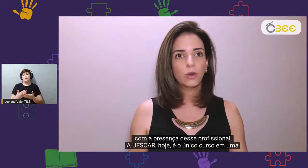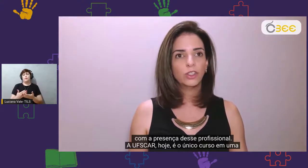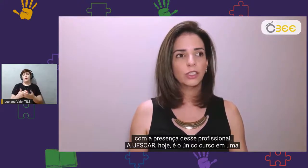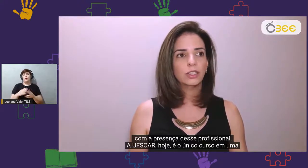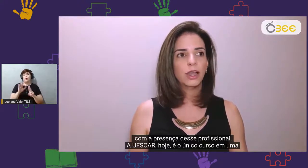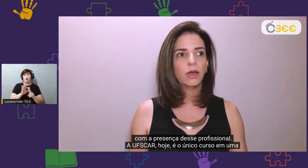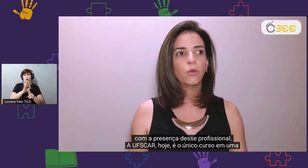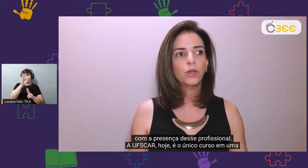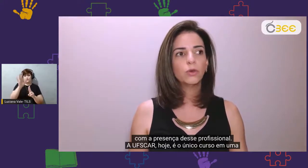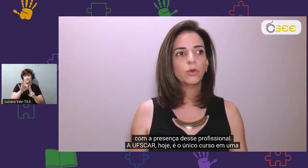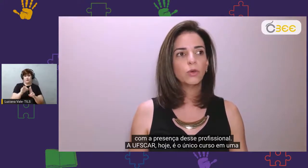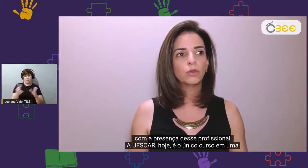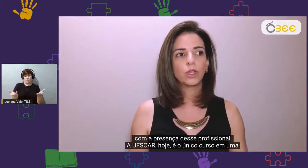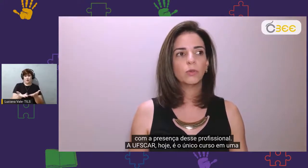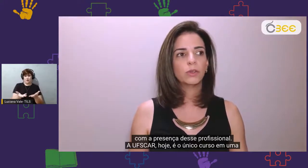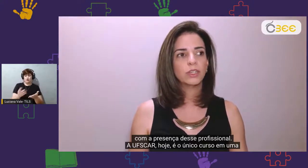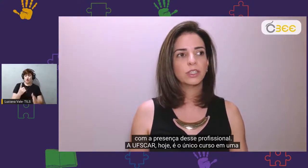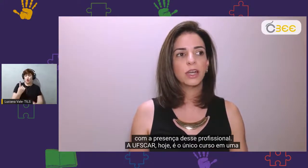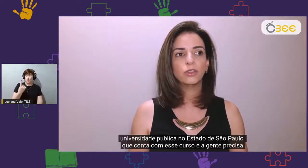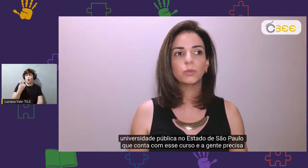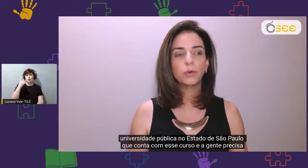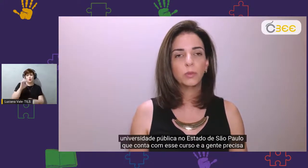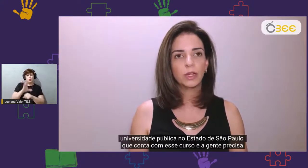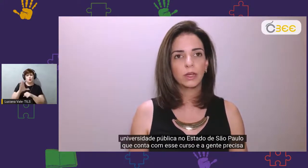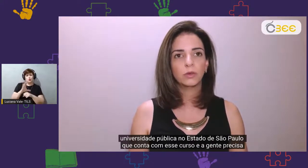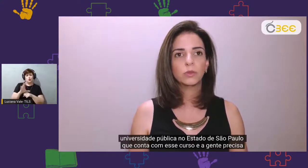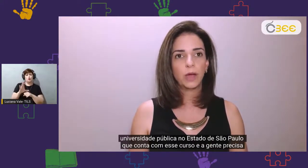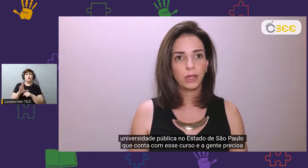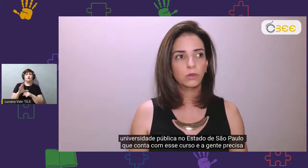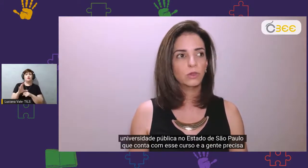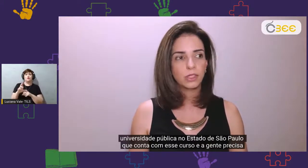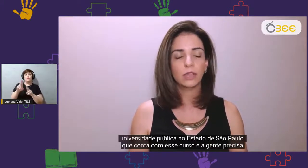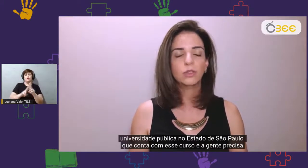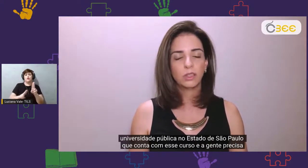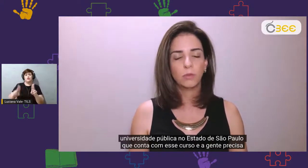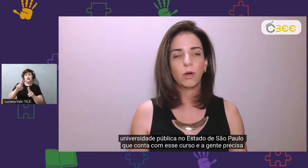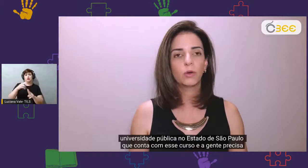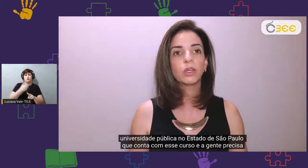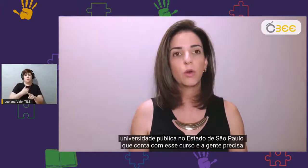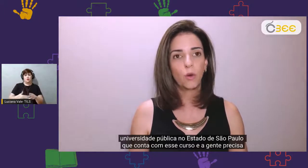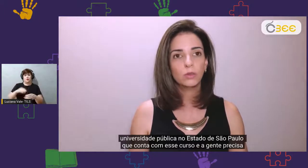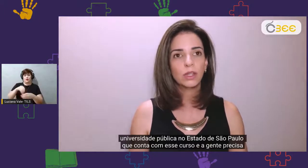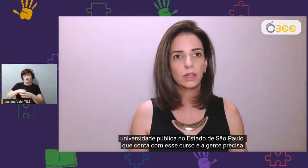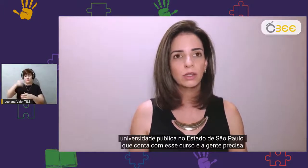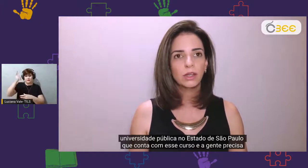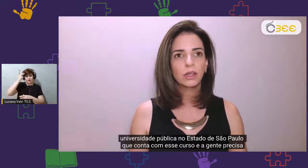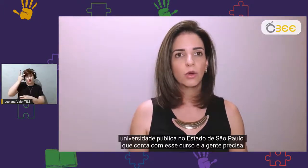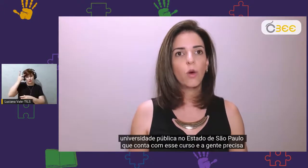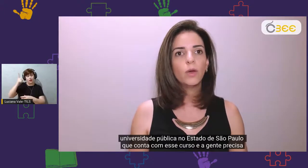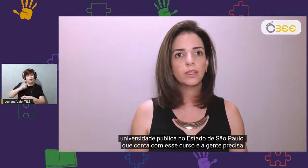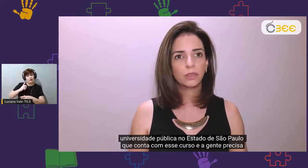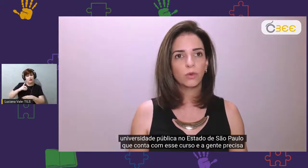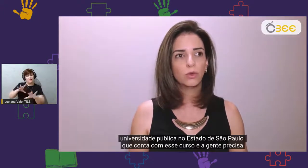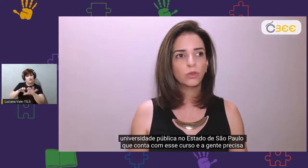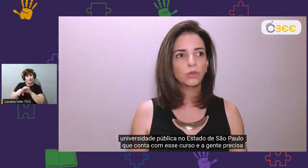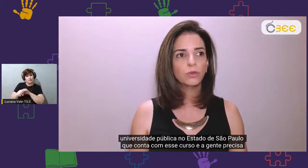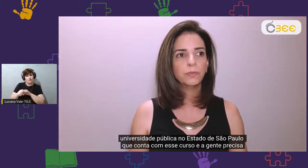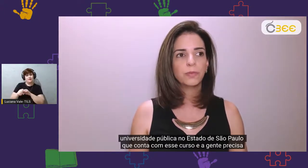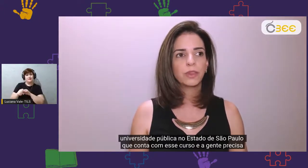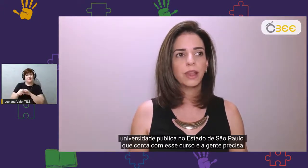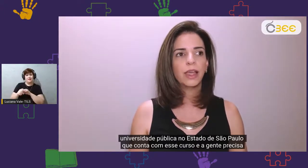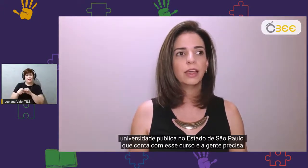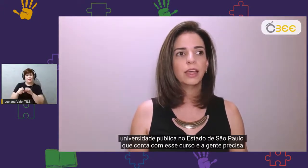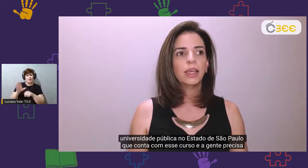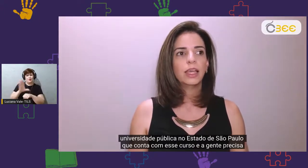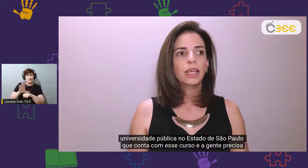UFSCar, hoje, é o único curso em uma universidade pública no estado de São Paulo que conta com esse